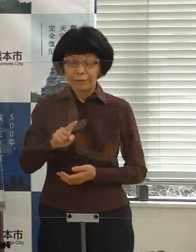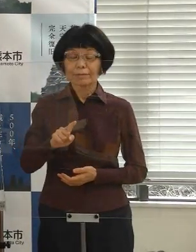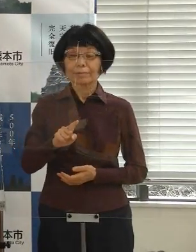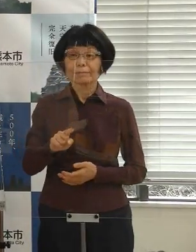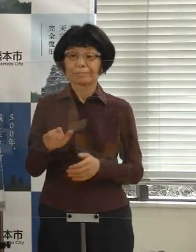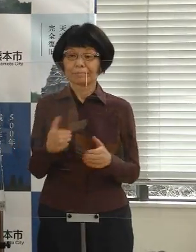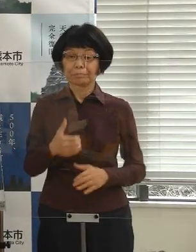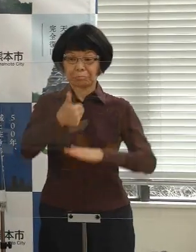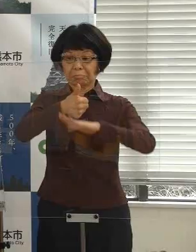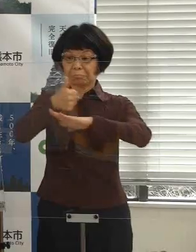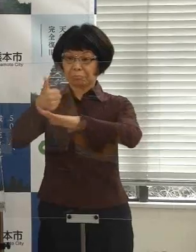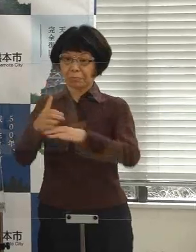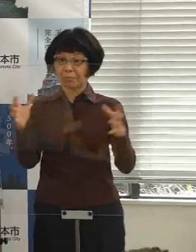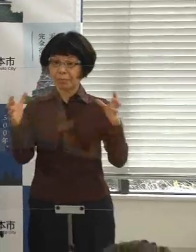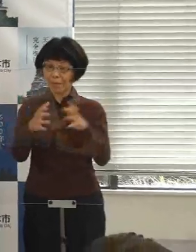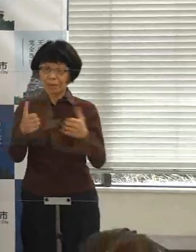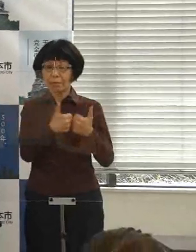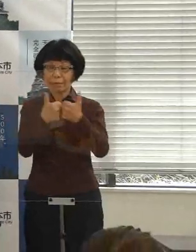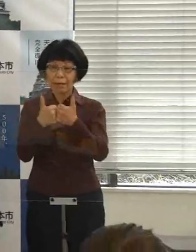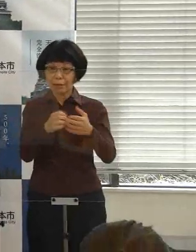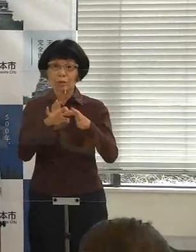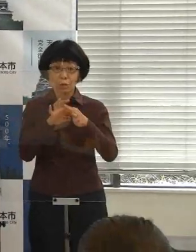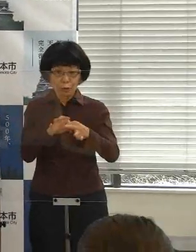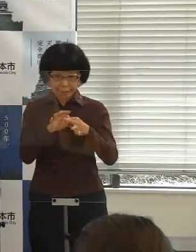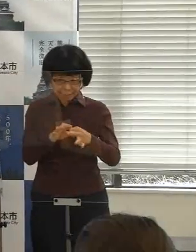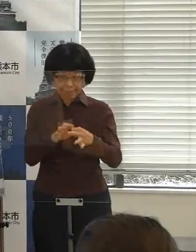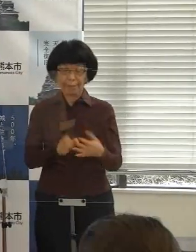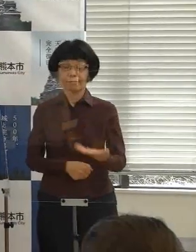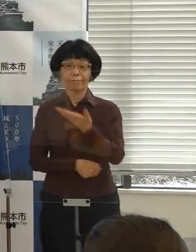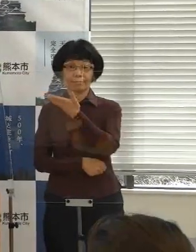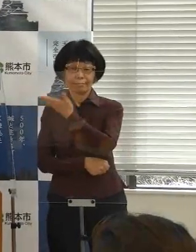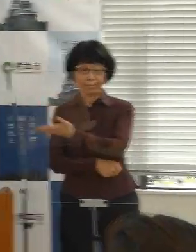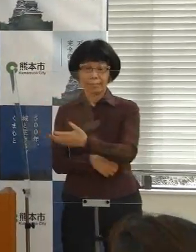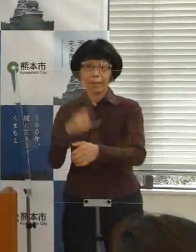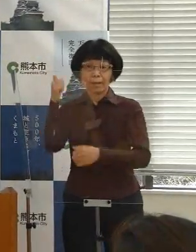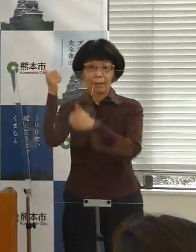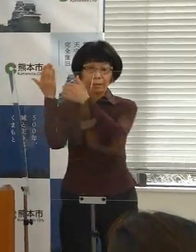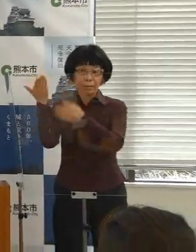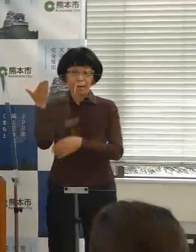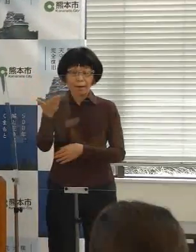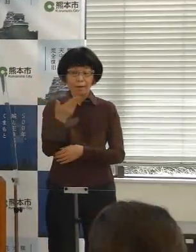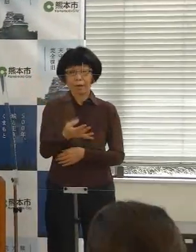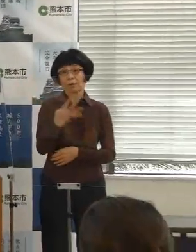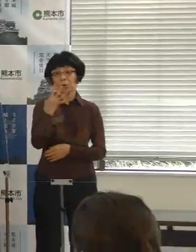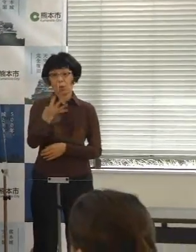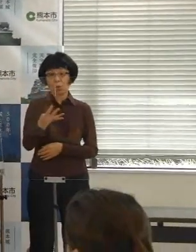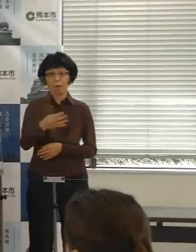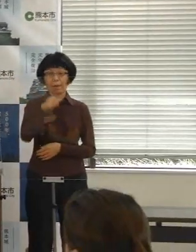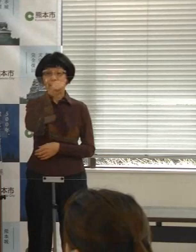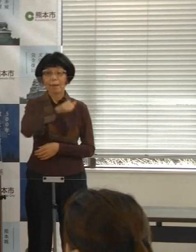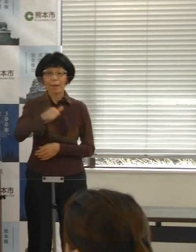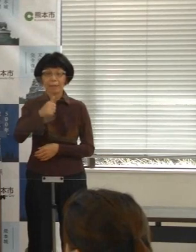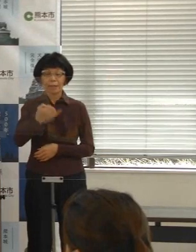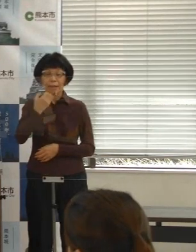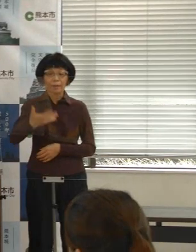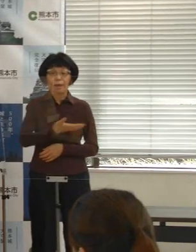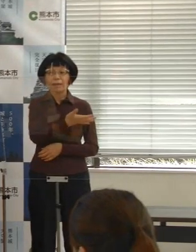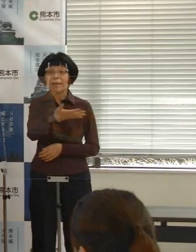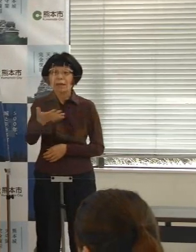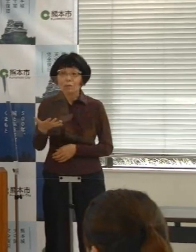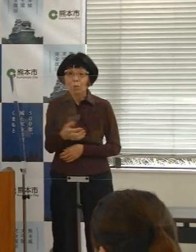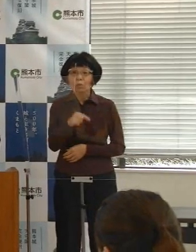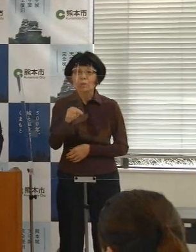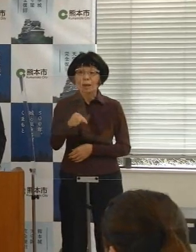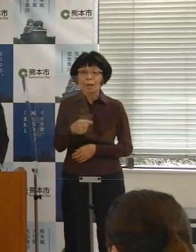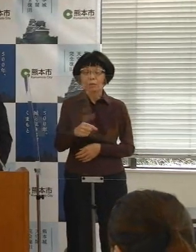覧ください。こちらは第4回アジア太平洋水サミットのプレイベントと